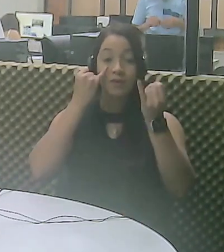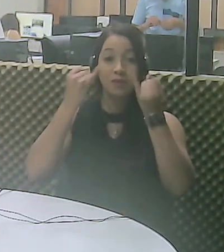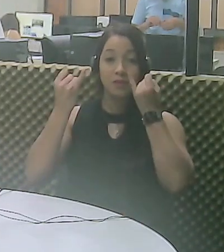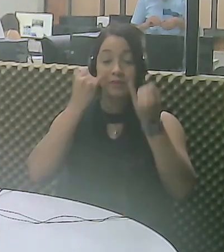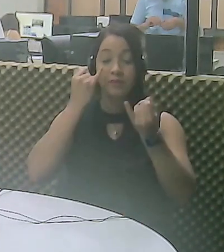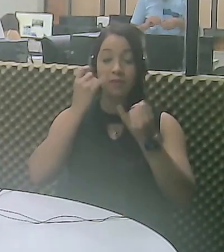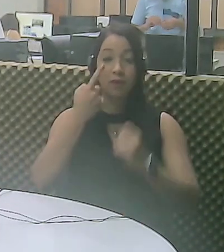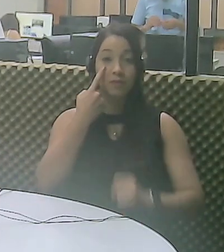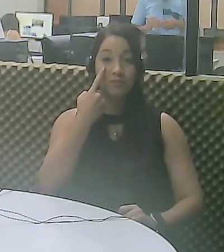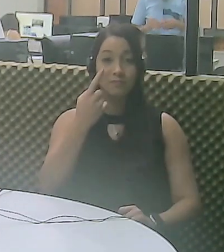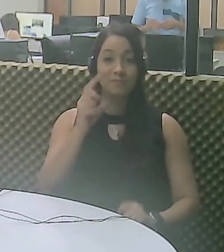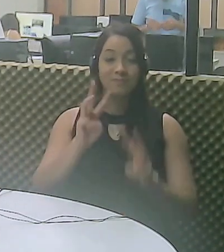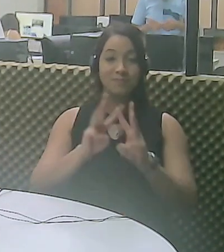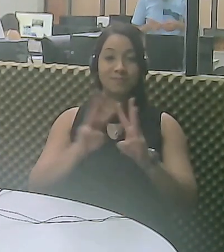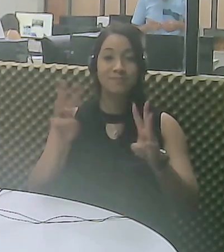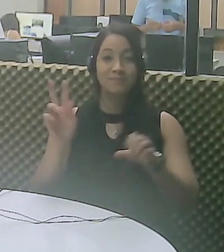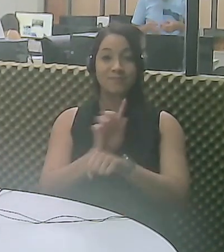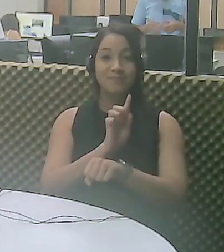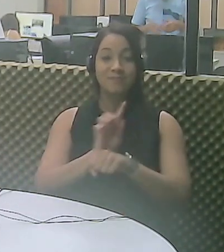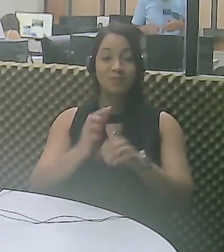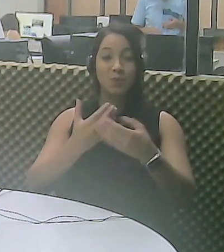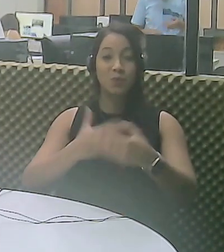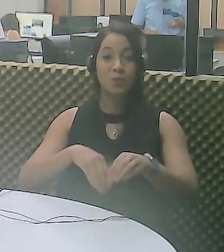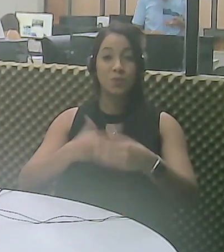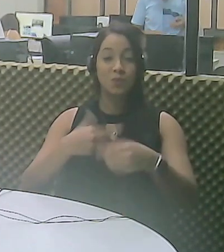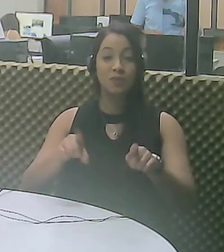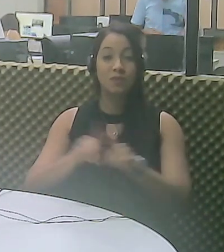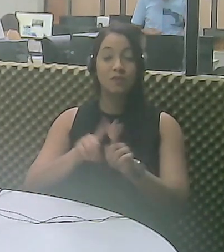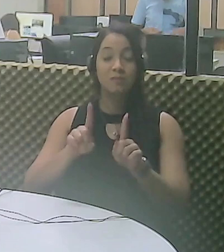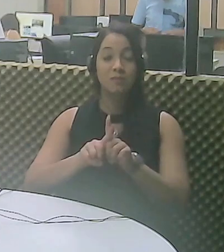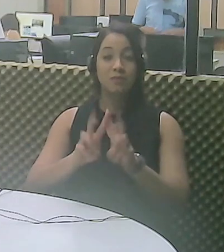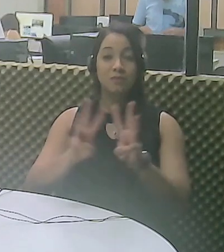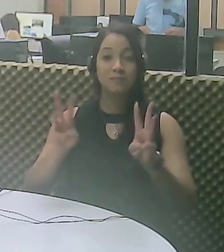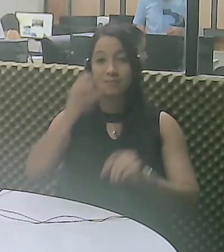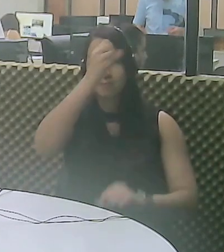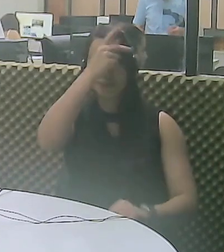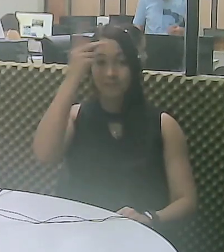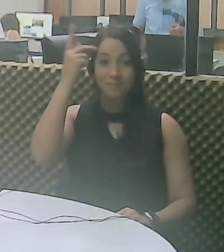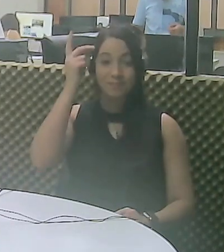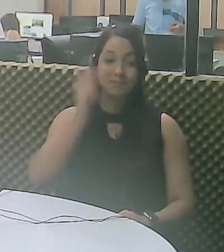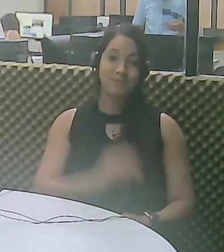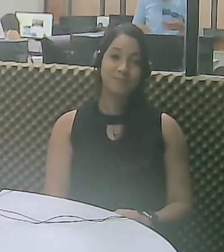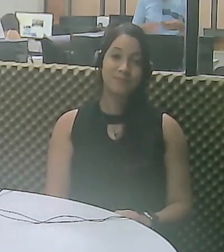podem ser conferidas no site Gestão de Concursos e no portal da Prefeitura.